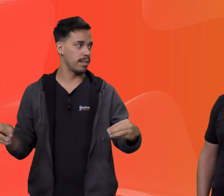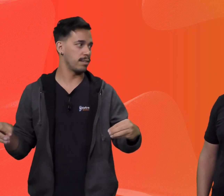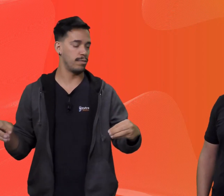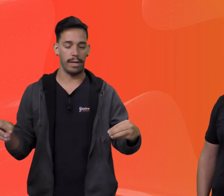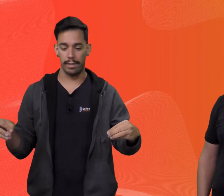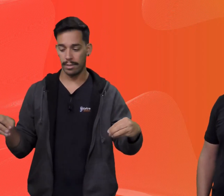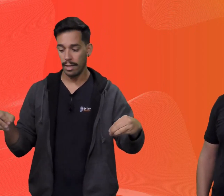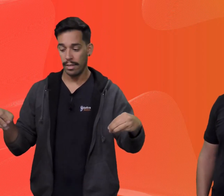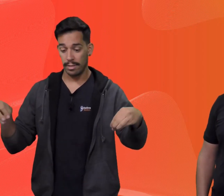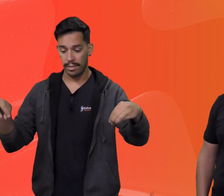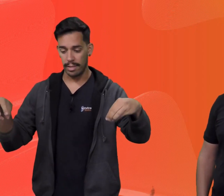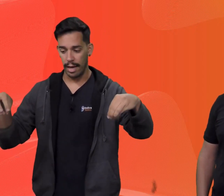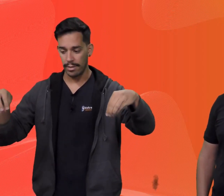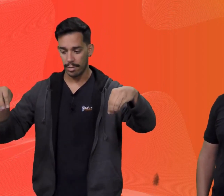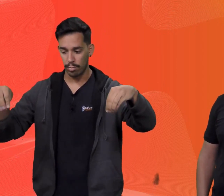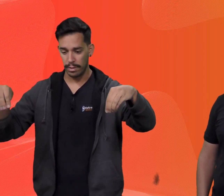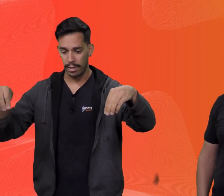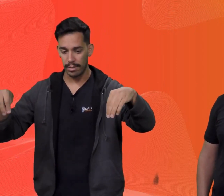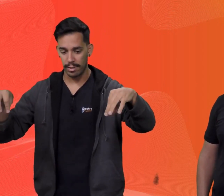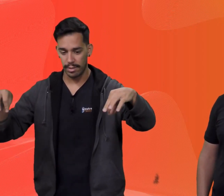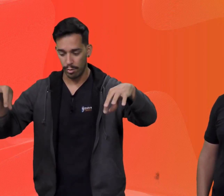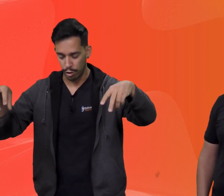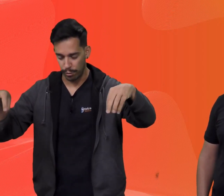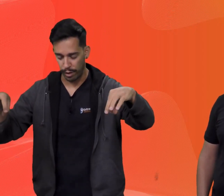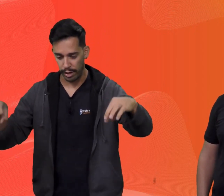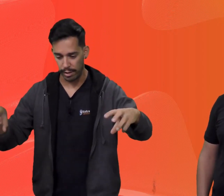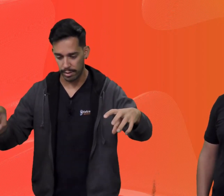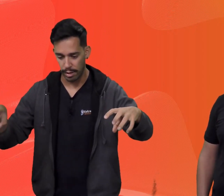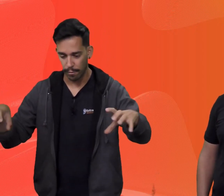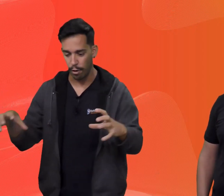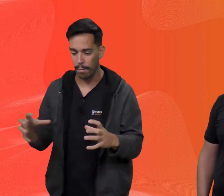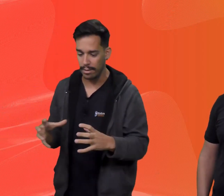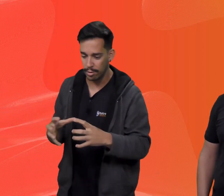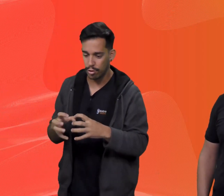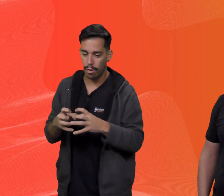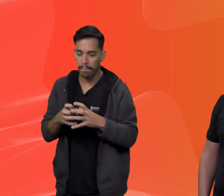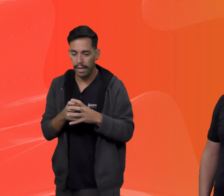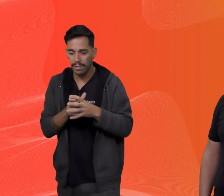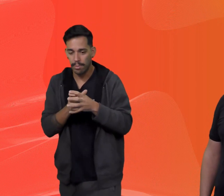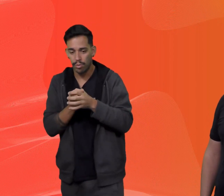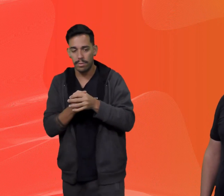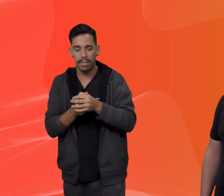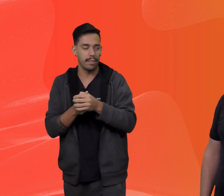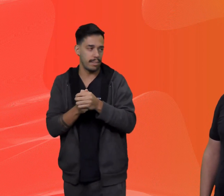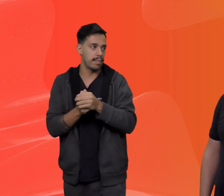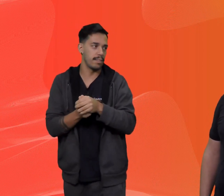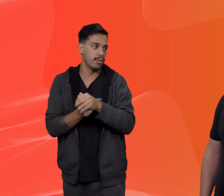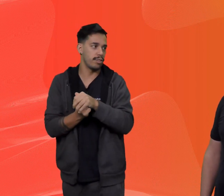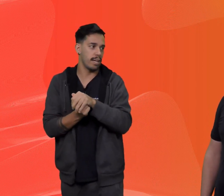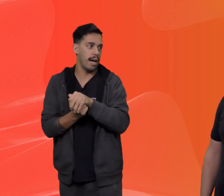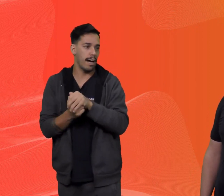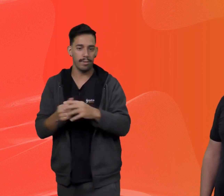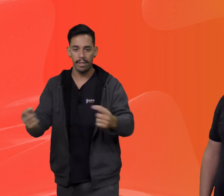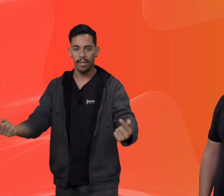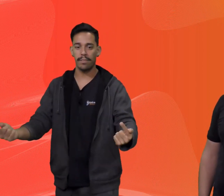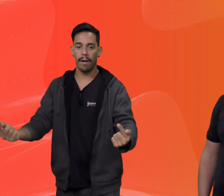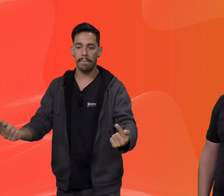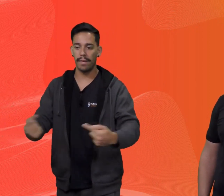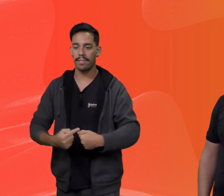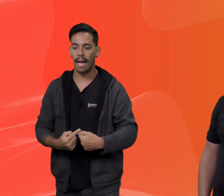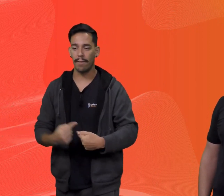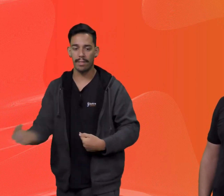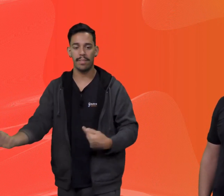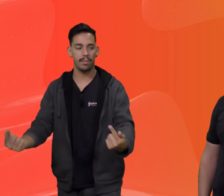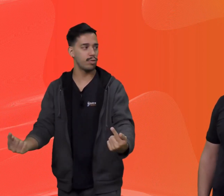são substâncias diferentes. Se essas substâncias são diferentes, formadas de uma mesma substância que antes só tinha água, então